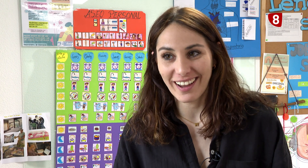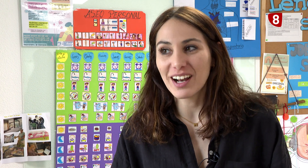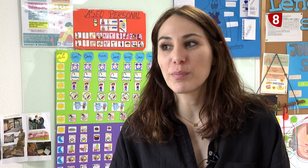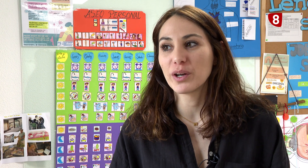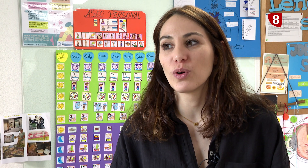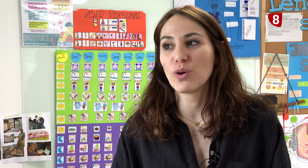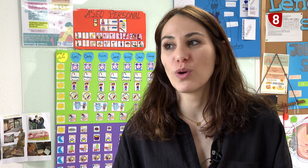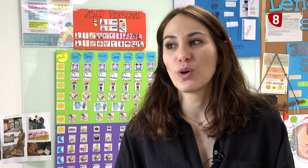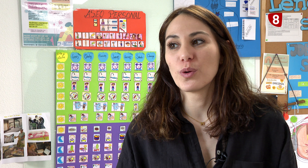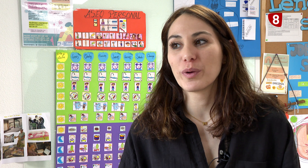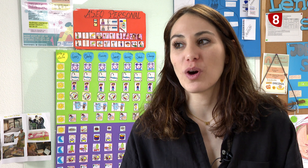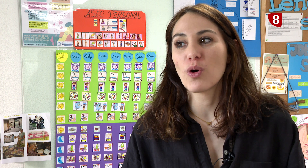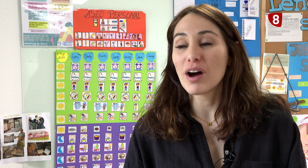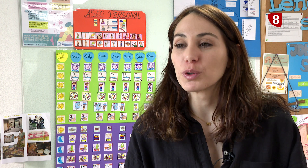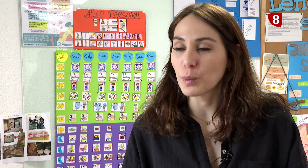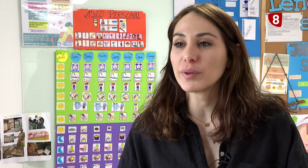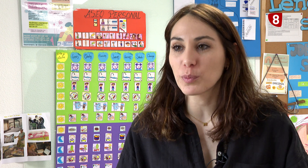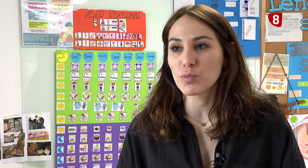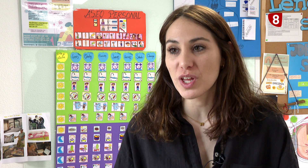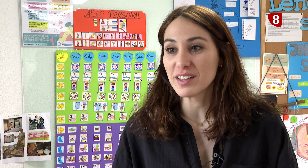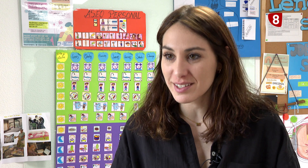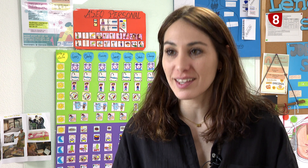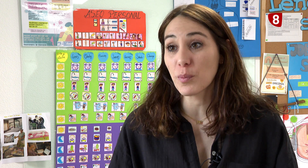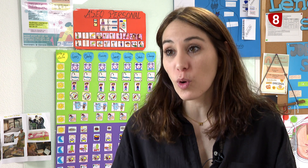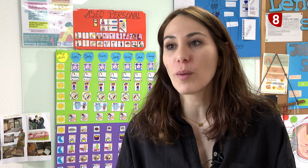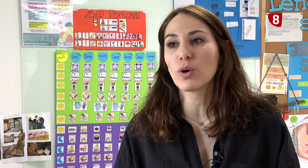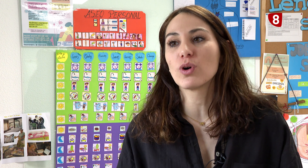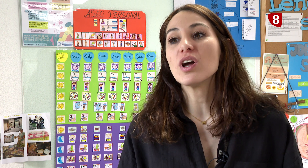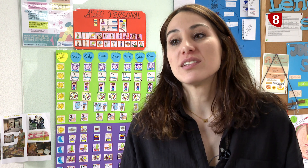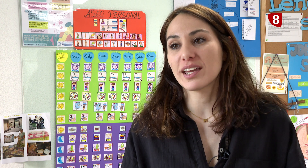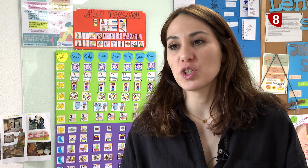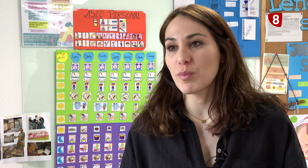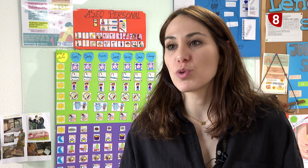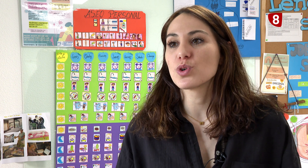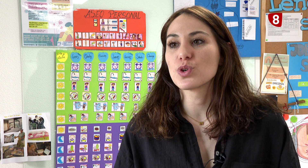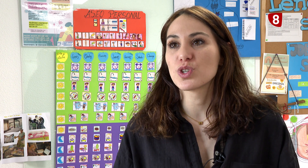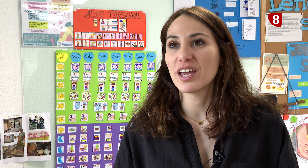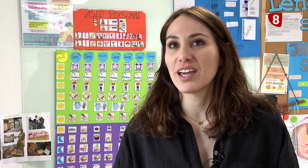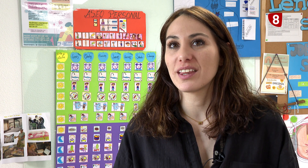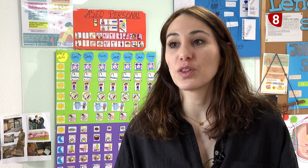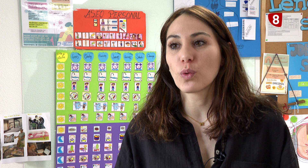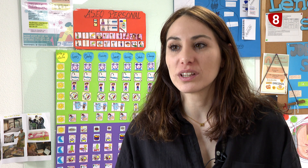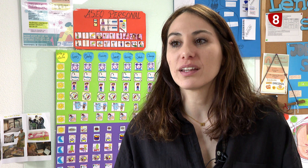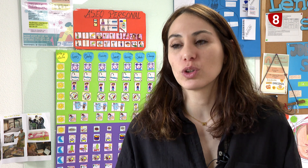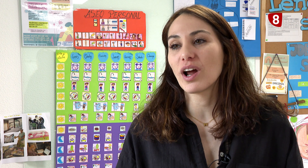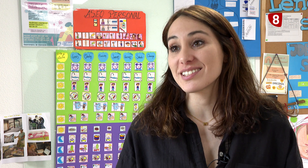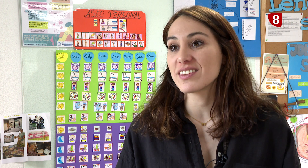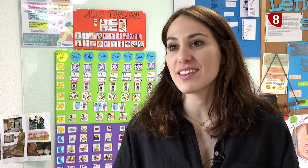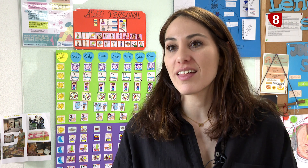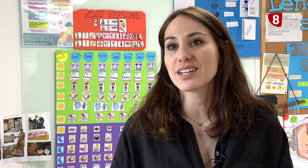real, pero afortunadamente podemos decir que sí, que poco a poco sí que nos vamos dando cuenta de todas las necesidades que